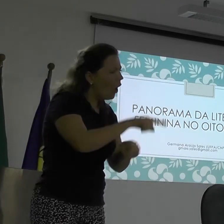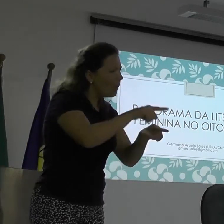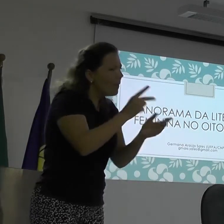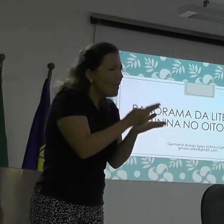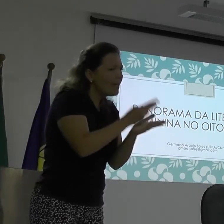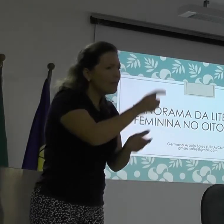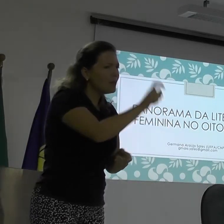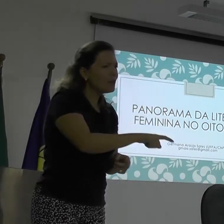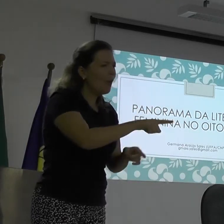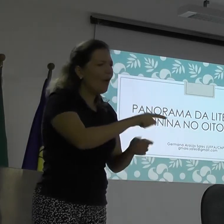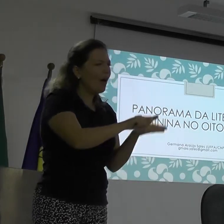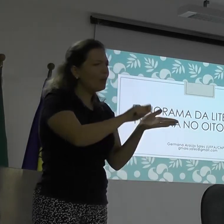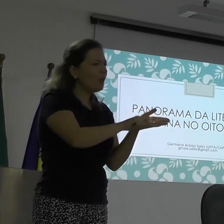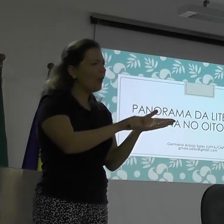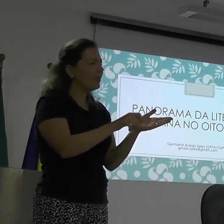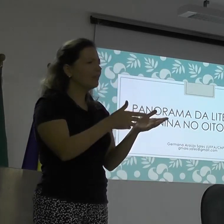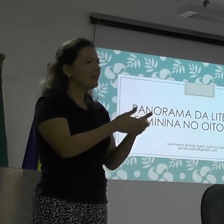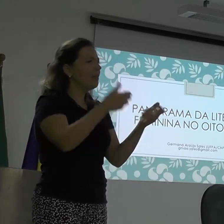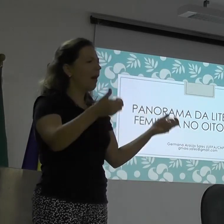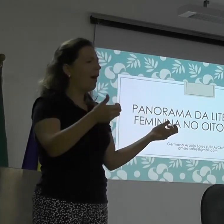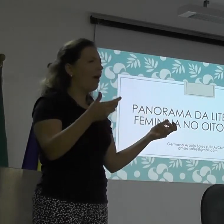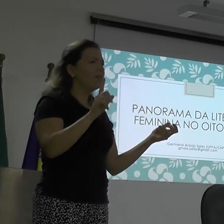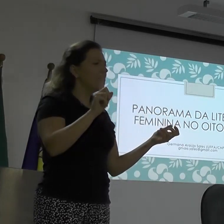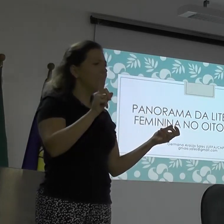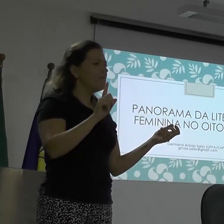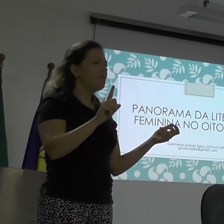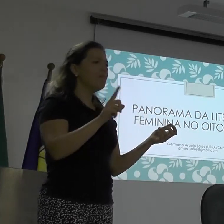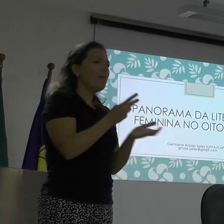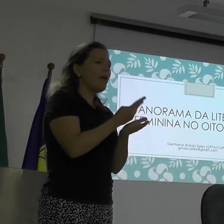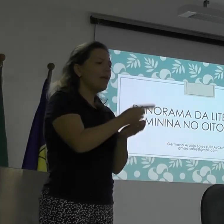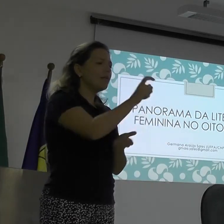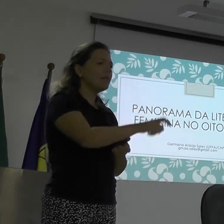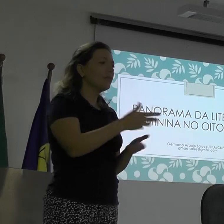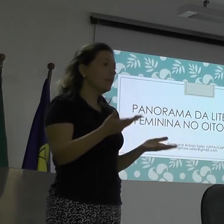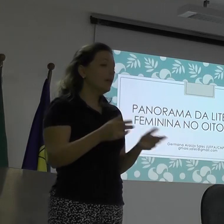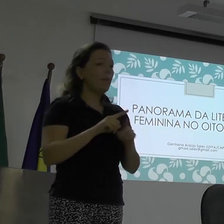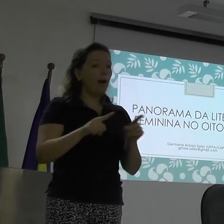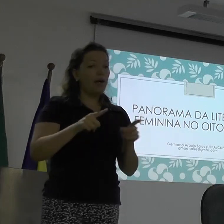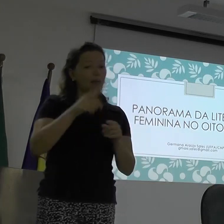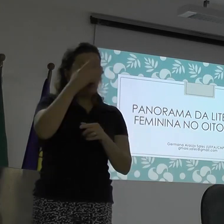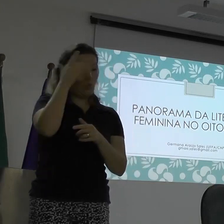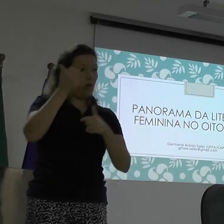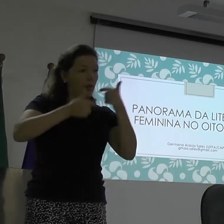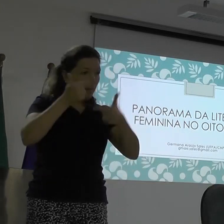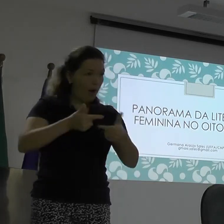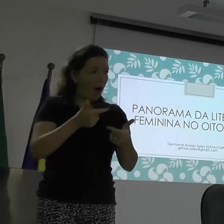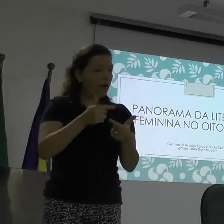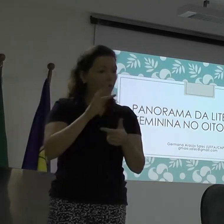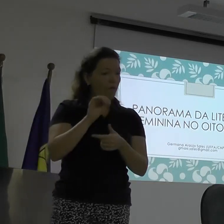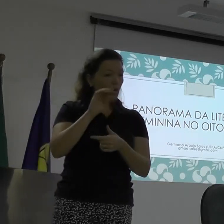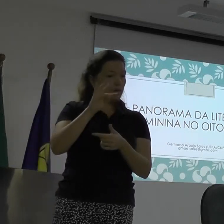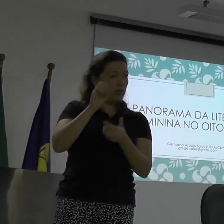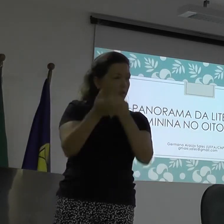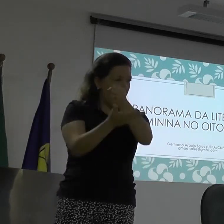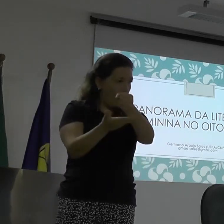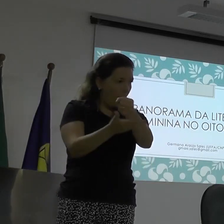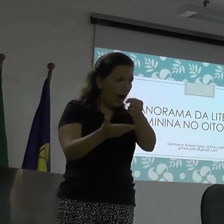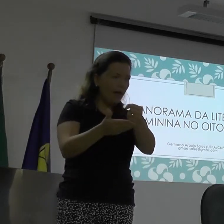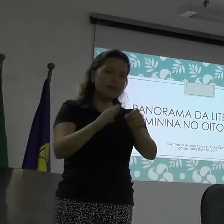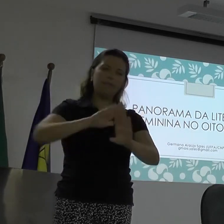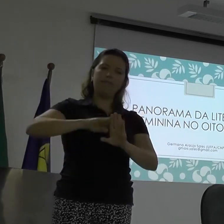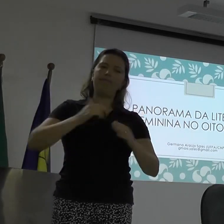tem isso. E uma coisa de quem trabalha com fontes primárias é sempre você desconfiar. Você vê uma coisa, não